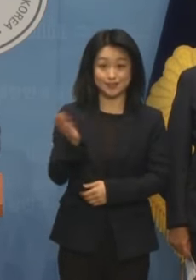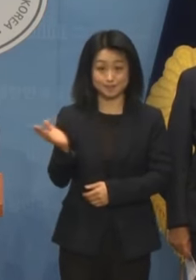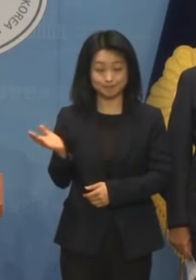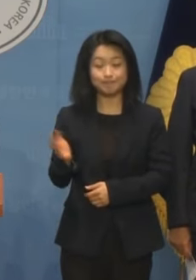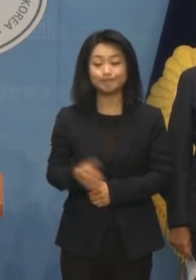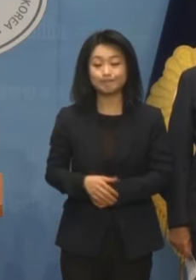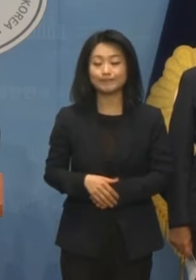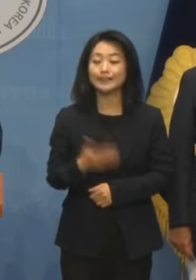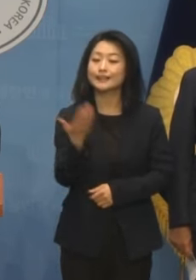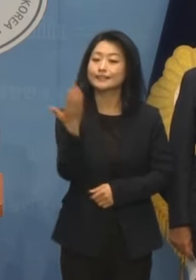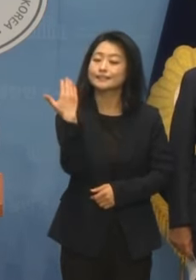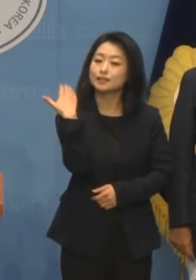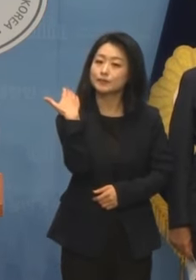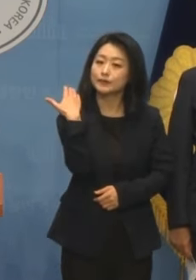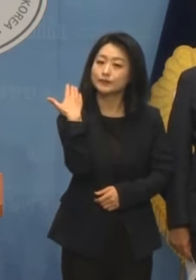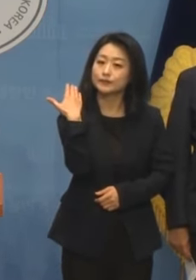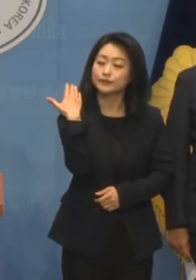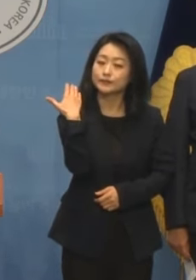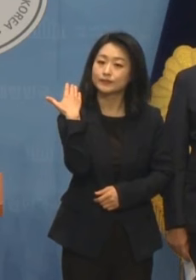지난